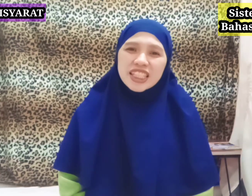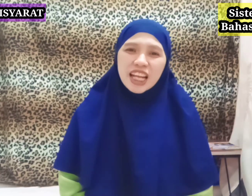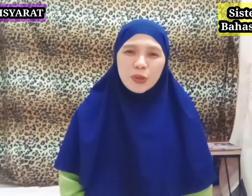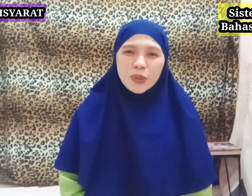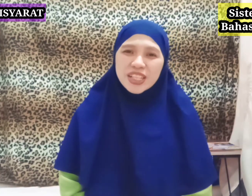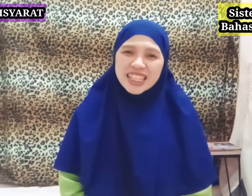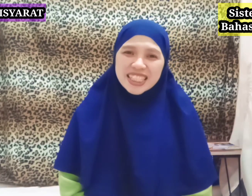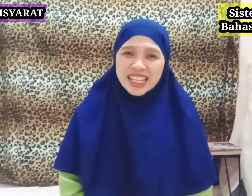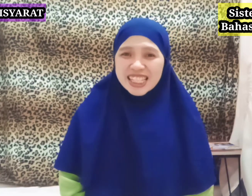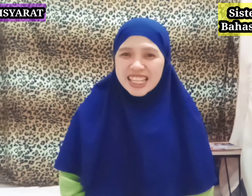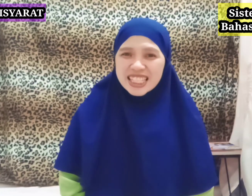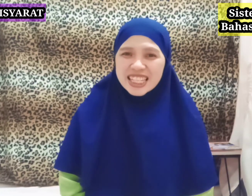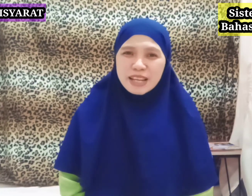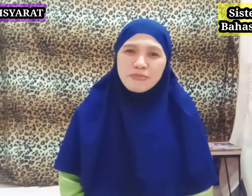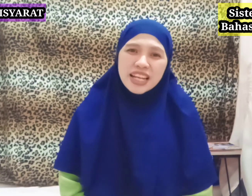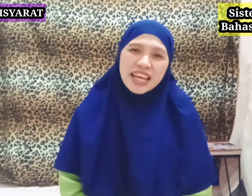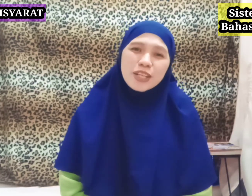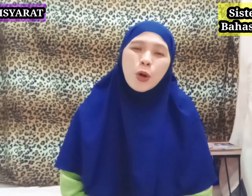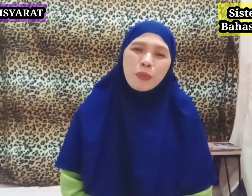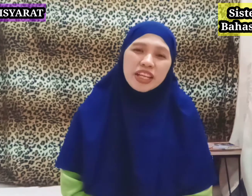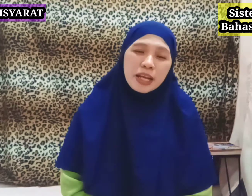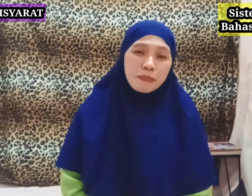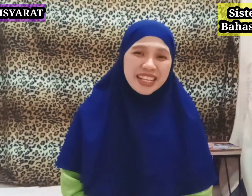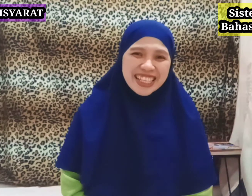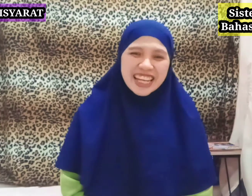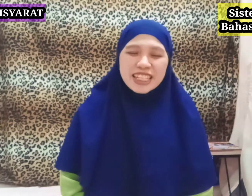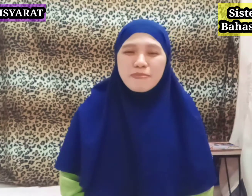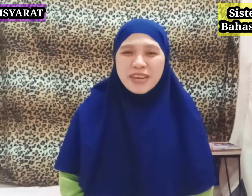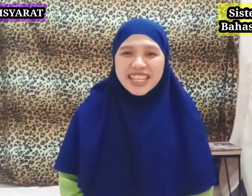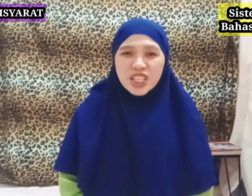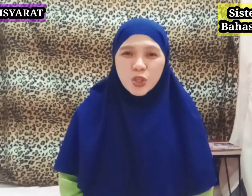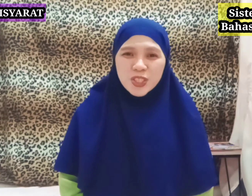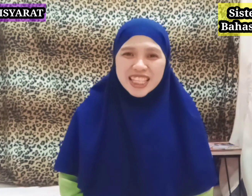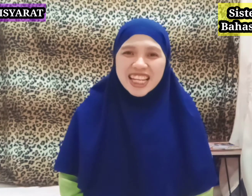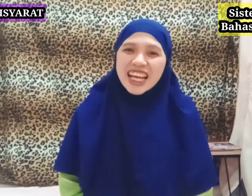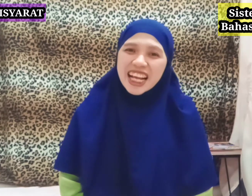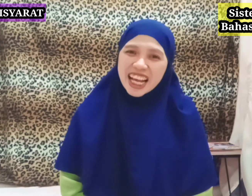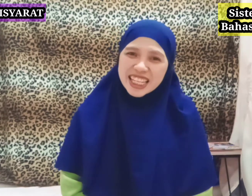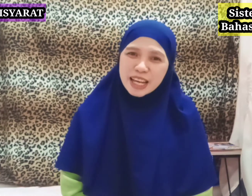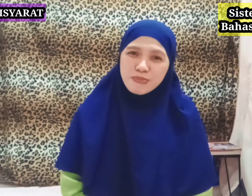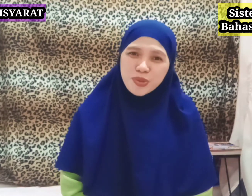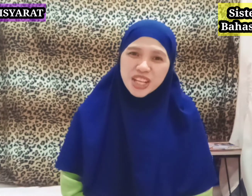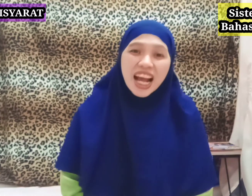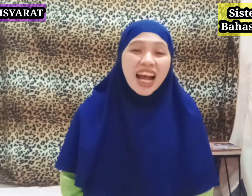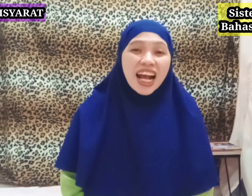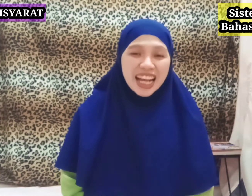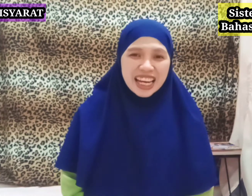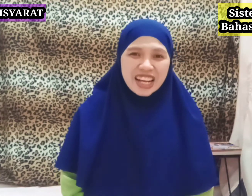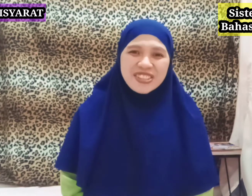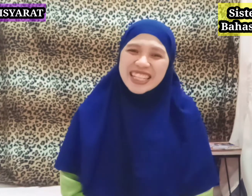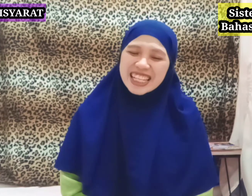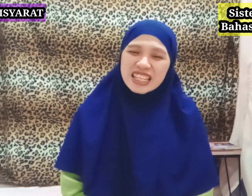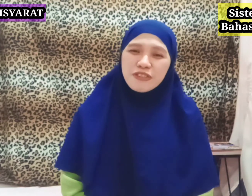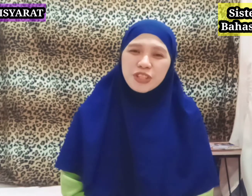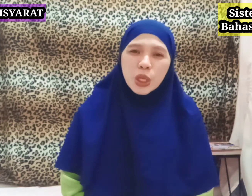aku dengan cara subscribe, like, komen, dan bagikan ke media sosial yang kalian punya. Kalau dirasa video aku